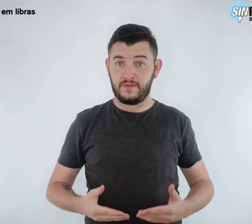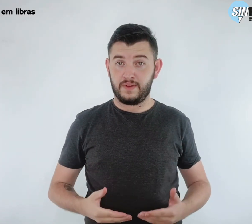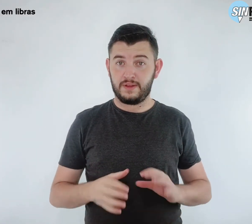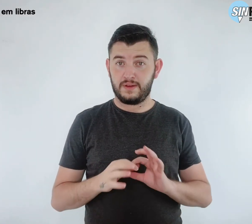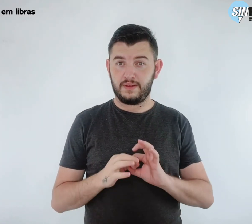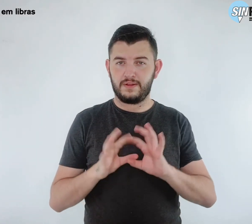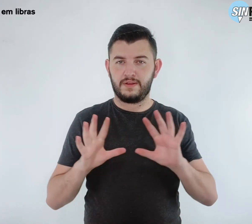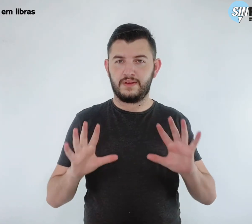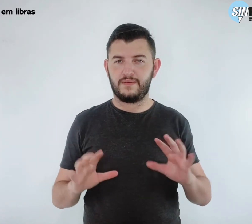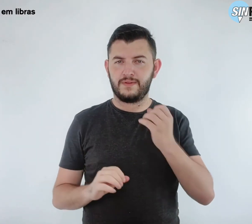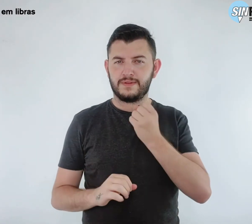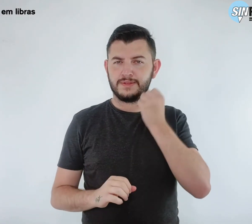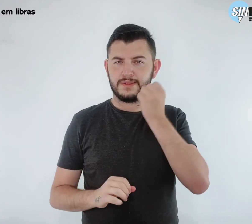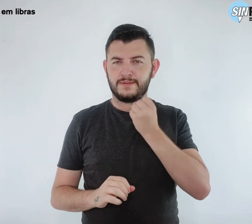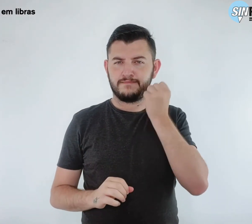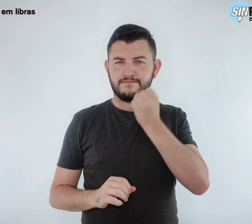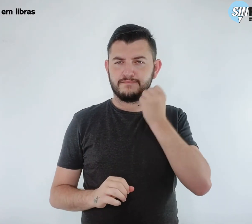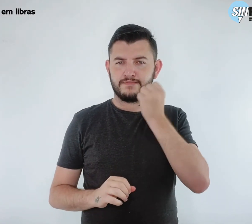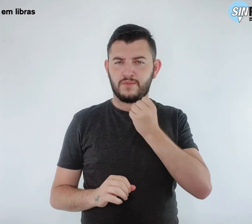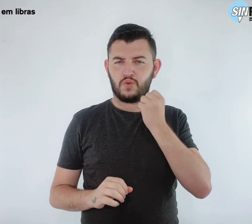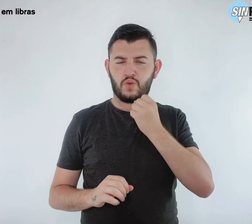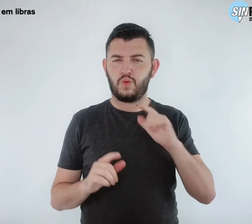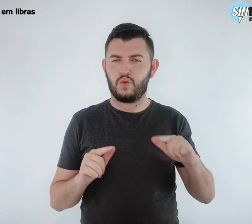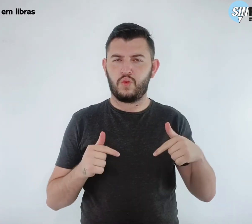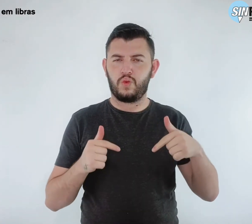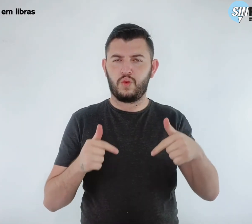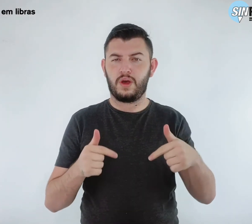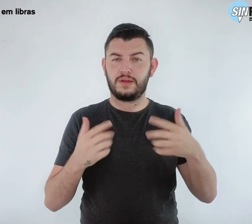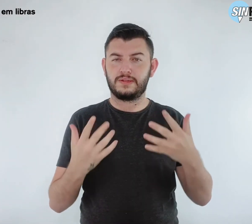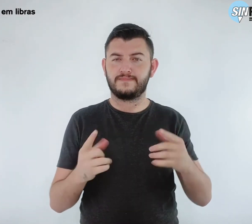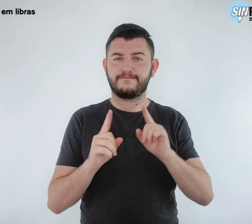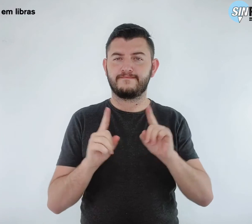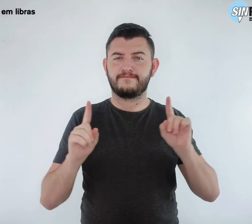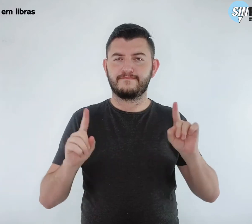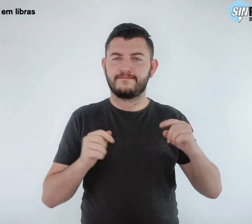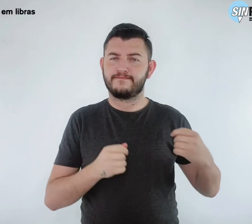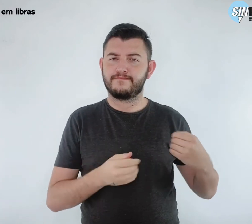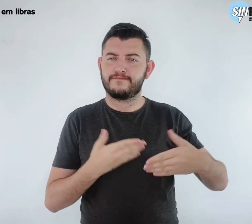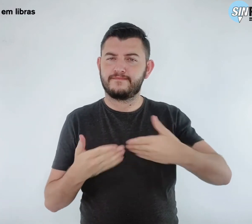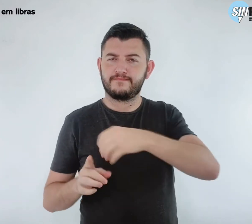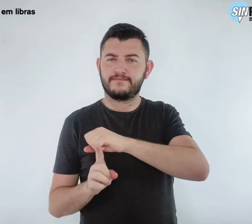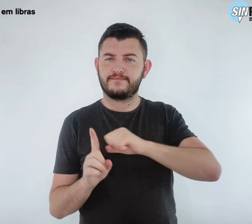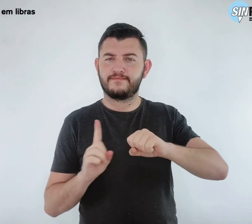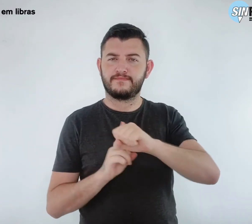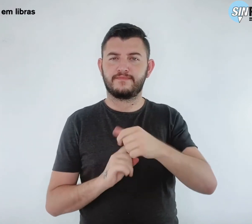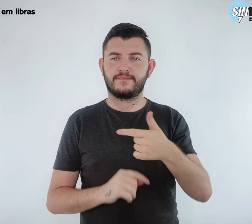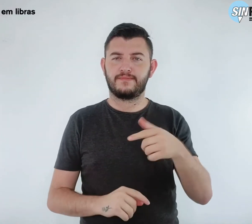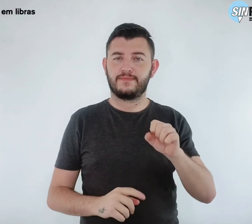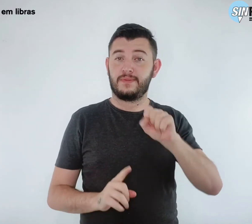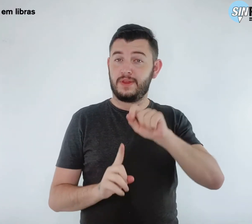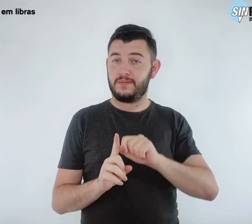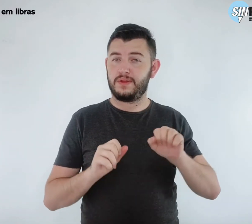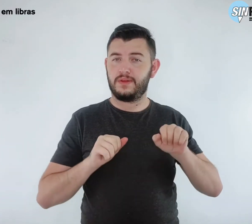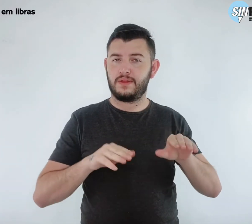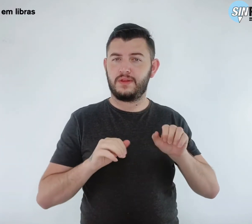Ventre livre. Senadores resistiram a avanços sociais. Neste 28 de setembro, em que a